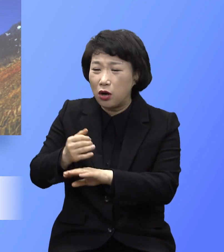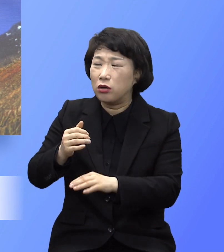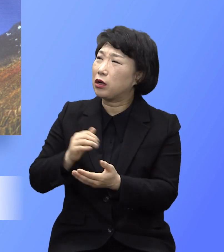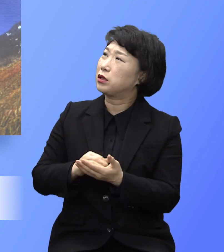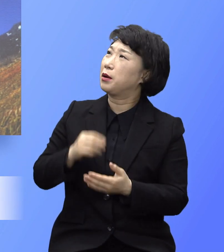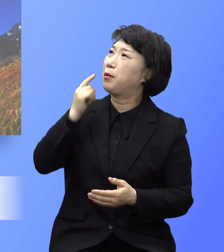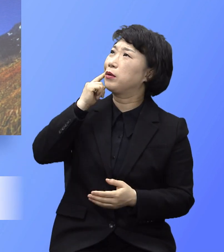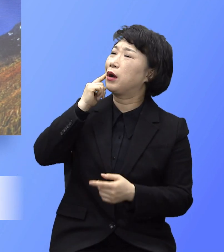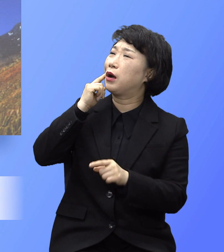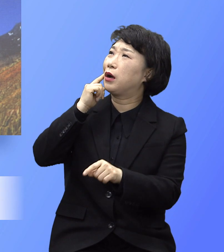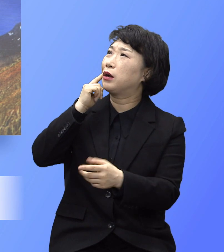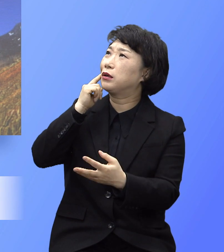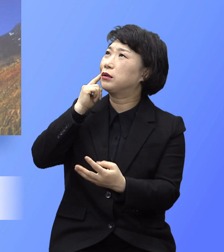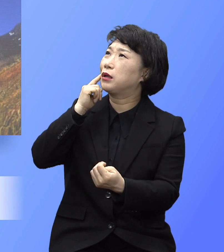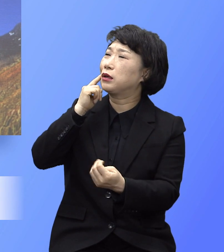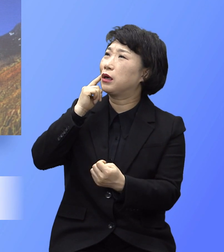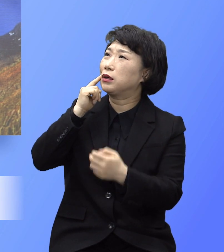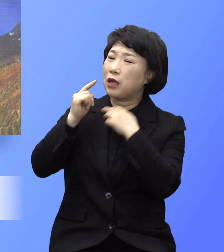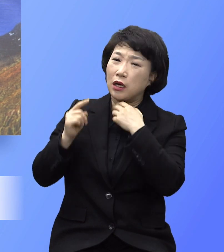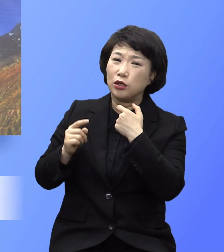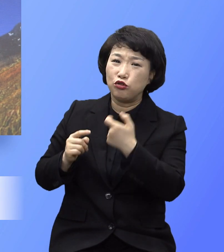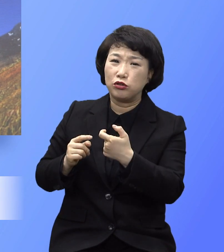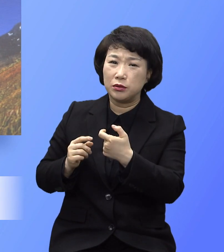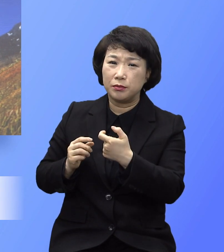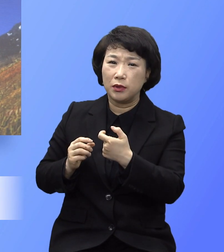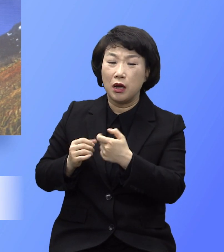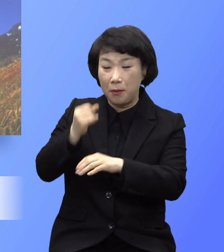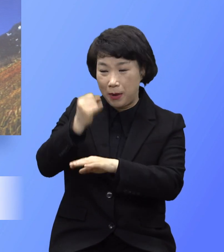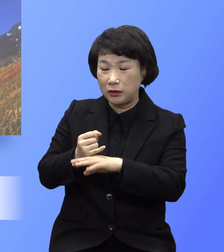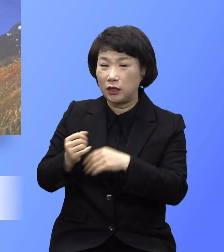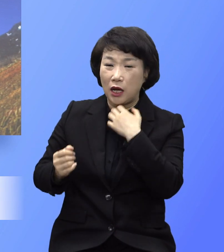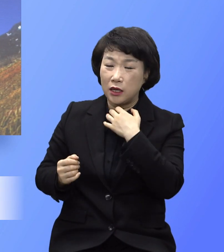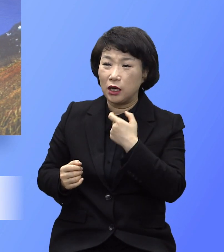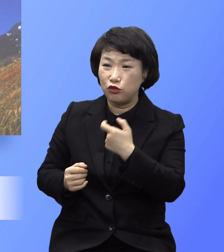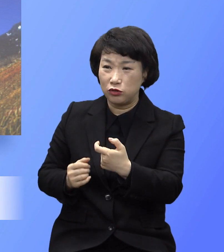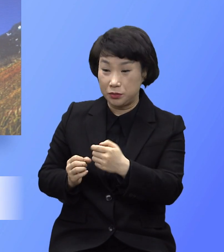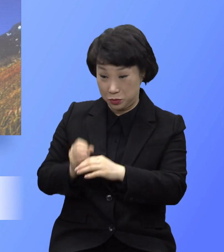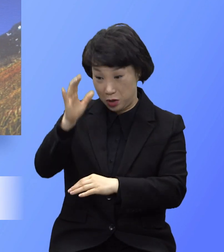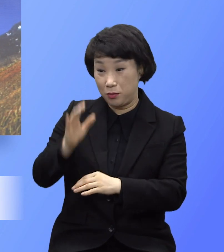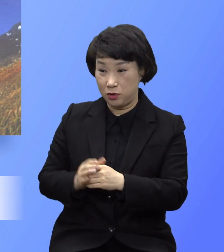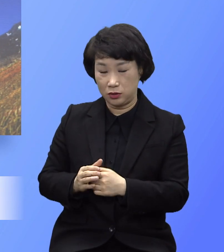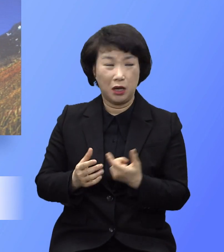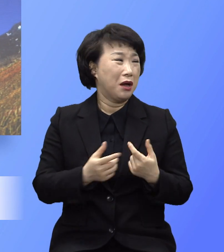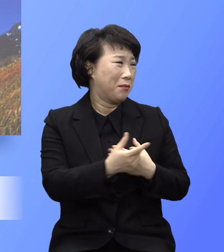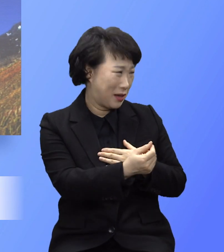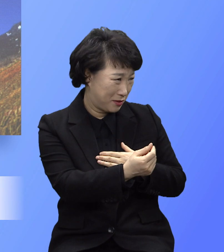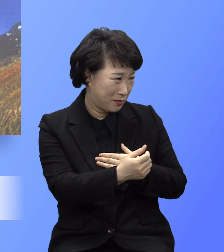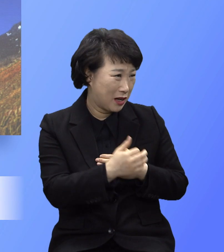기다려보니까 야 60은 좀 넘었겠다 그랬더니 60은 좀 넘었습니다. 근데